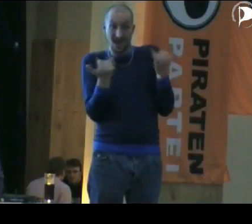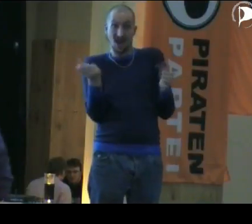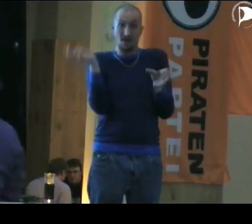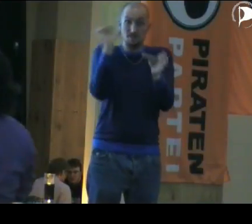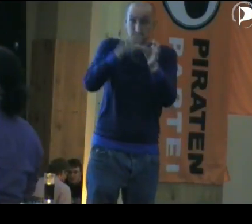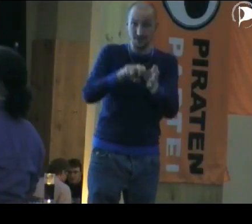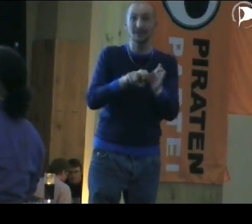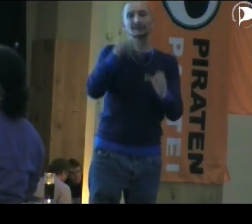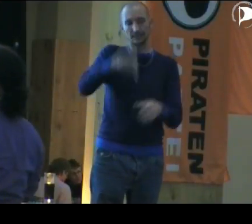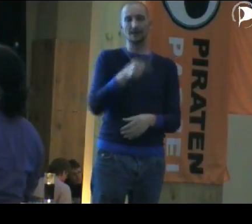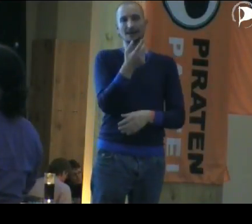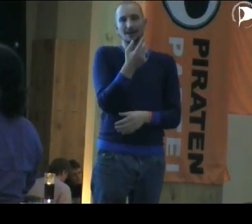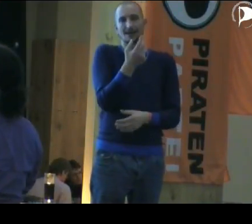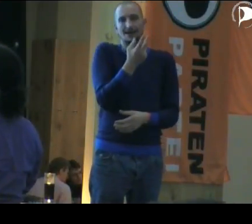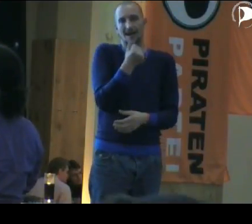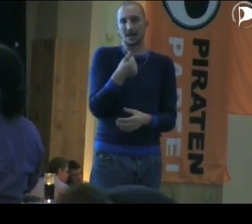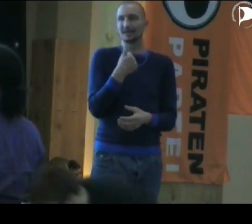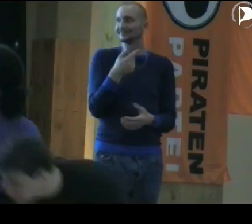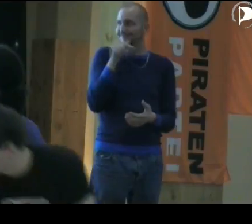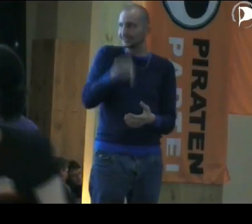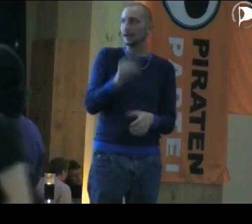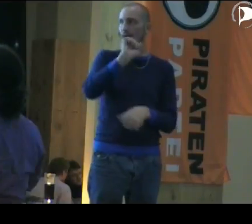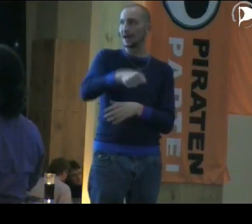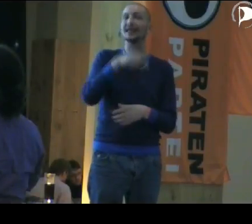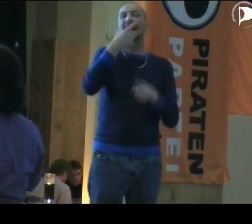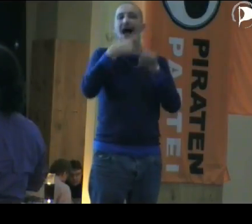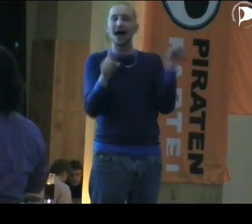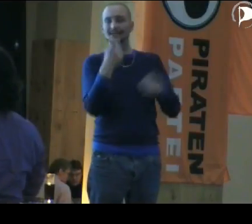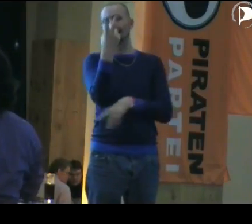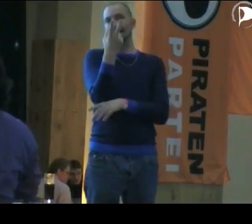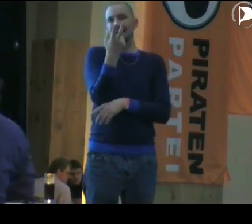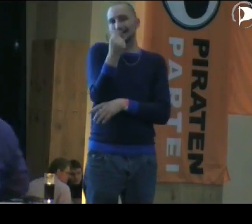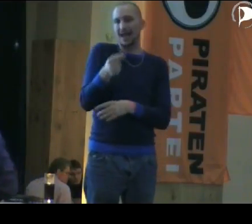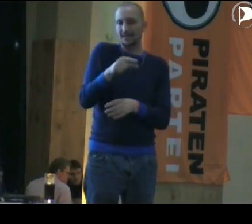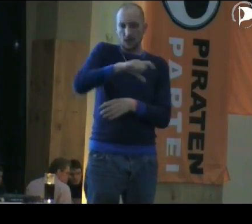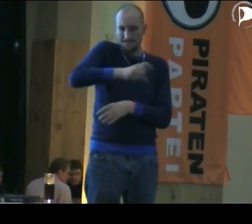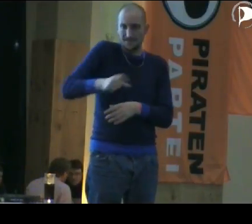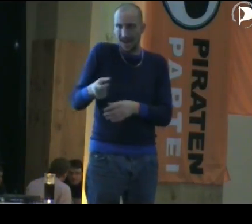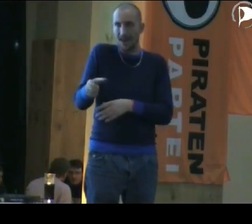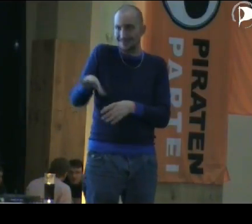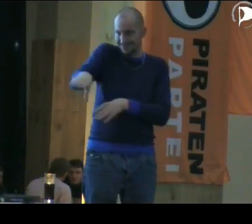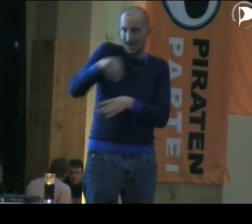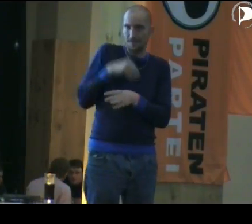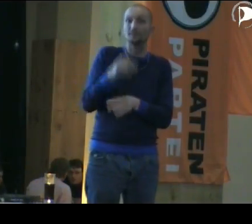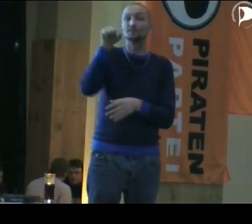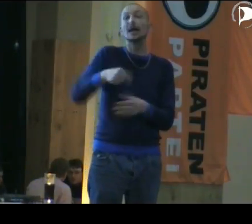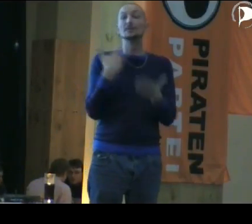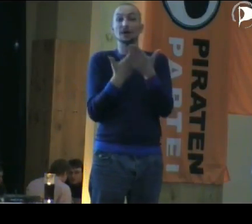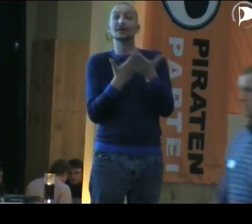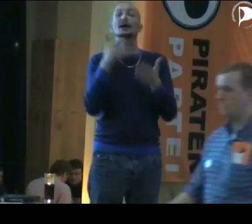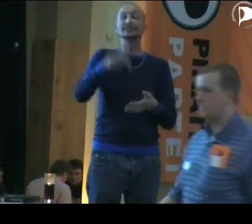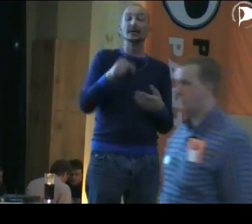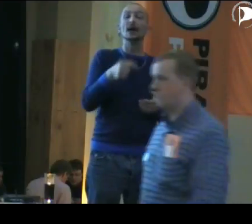mit pisa das heißt wir müssen uns aus irgendwelchen anderen geldquellen leben das sind zum beispiel fördermitglieder